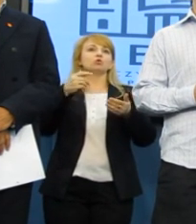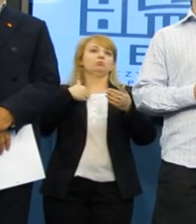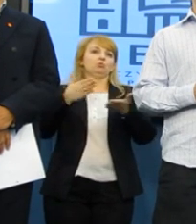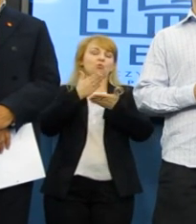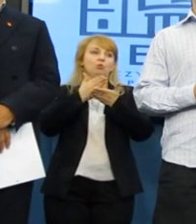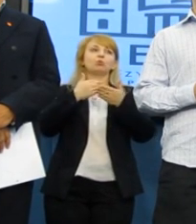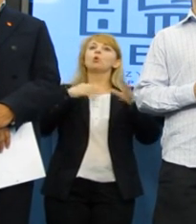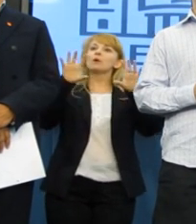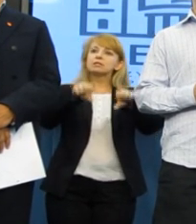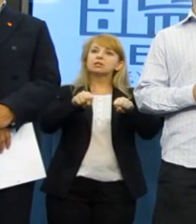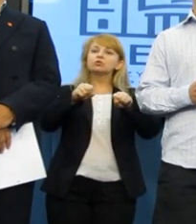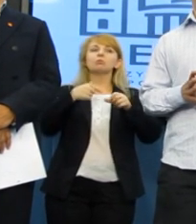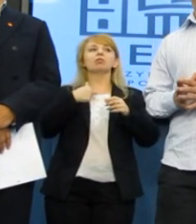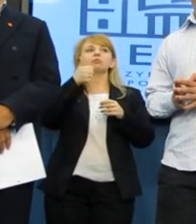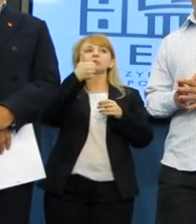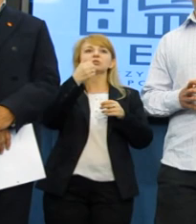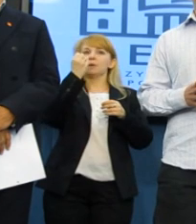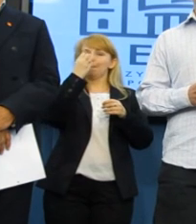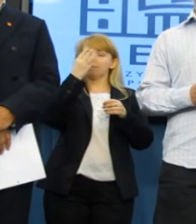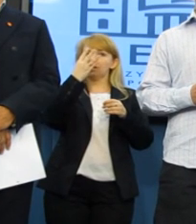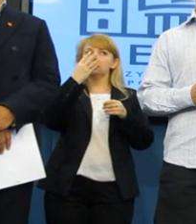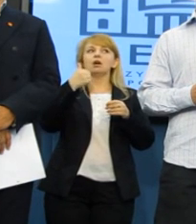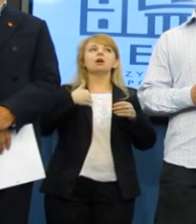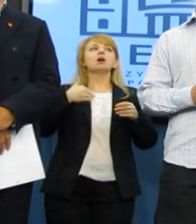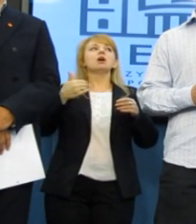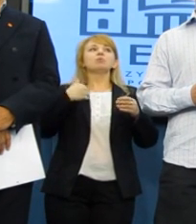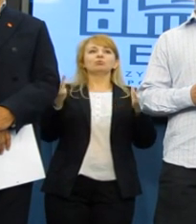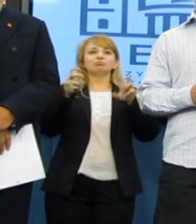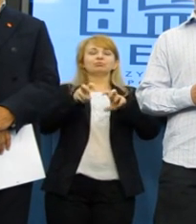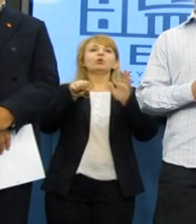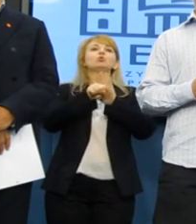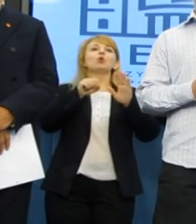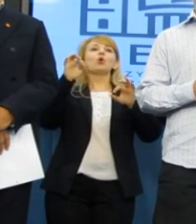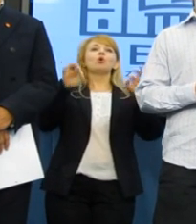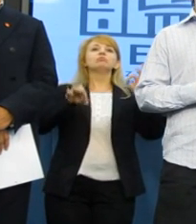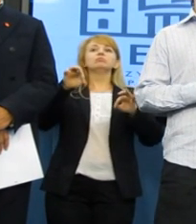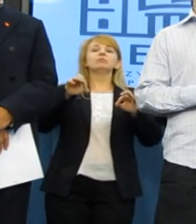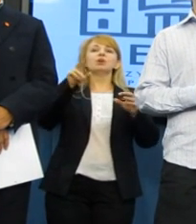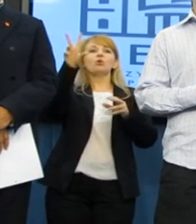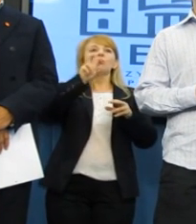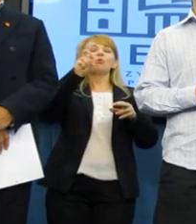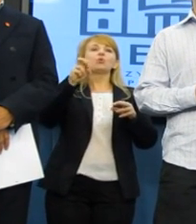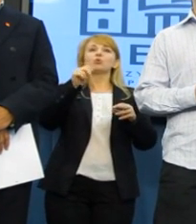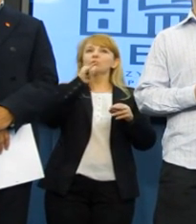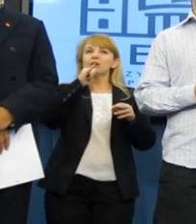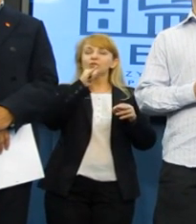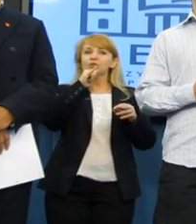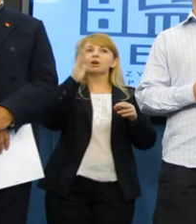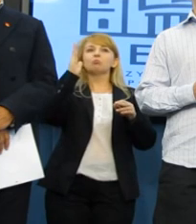1 maja, w dniu, w którym miałem być na kongresie Ruchu Palikota. Mieliśmy ustalać, chwilę potem miał być marsz wyzwolenia